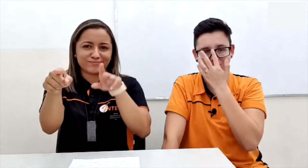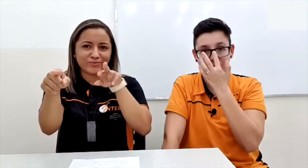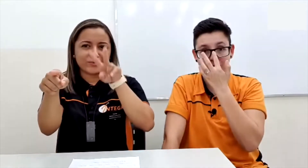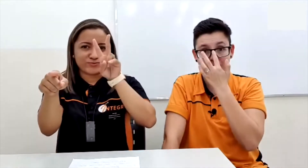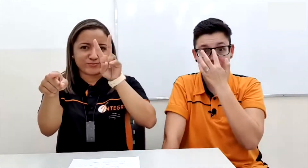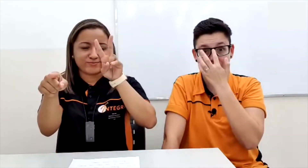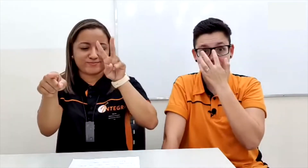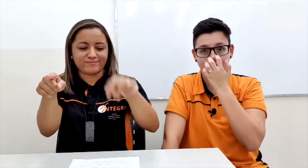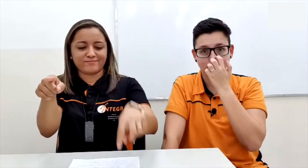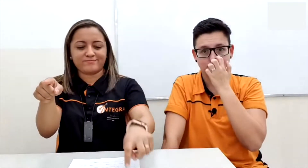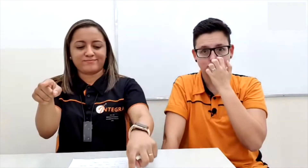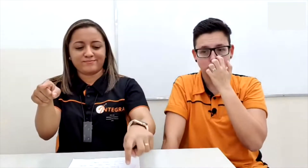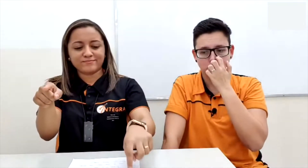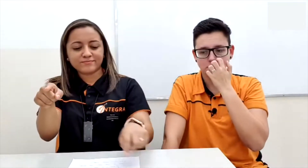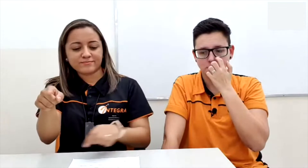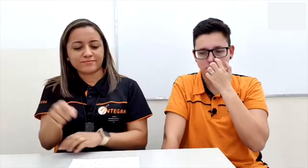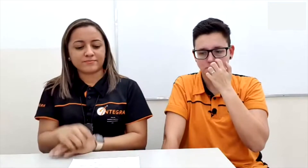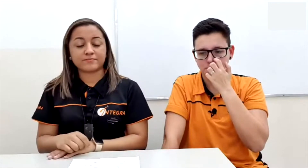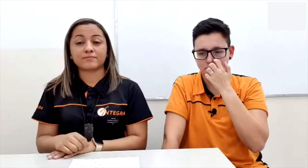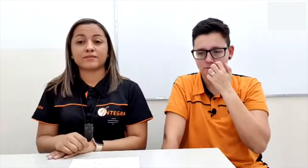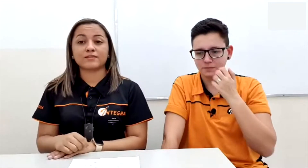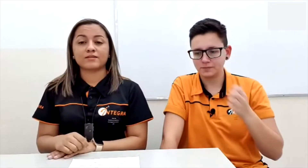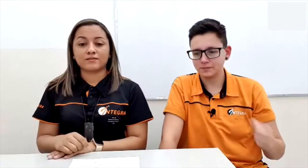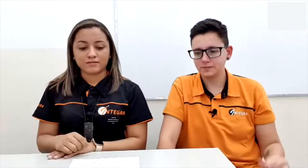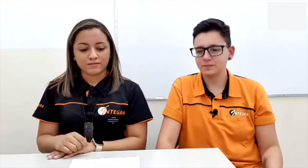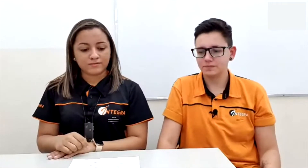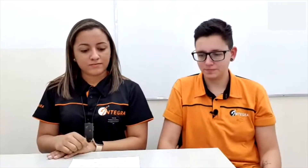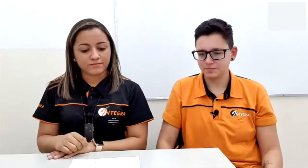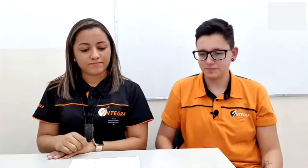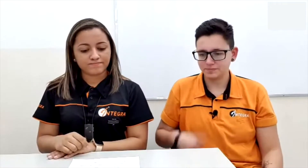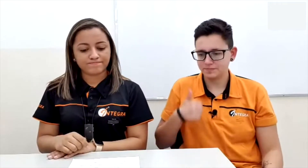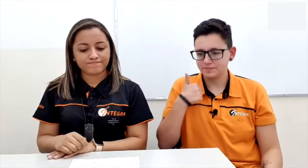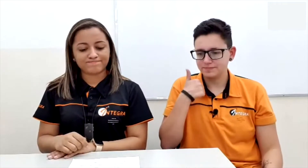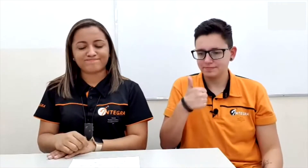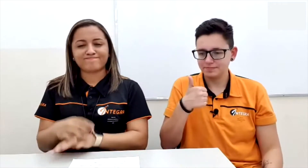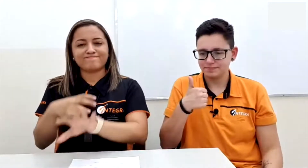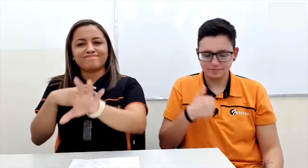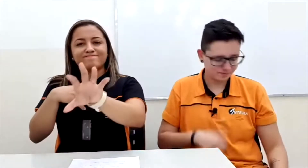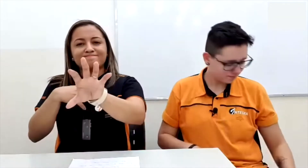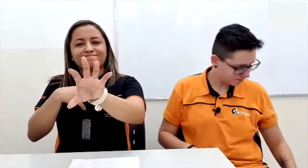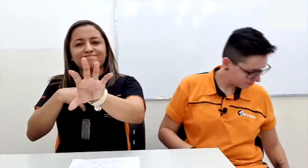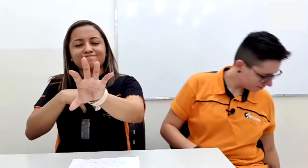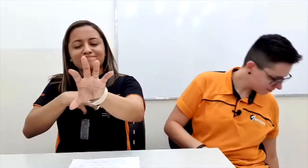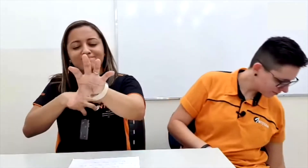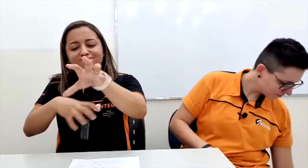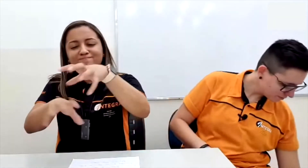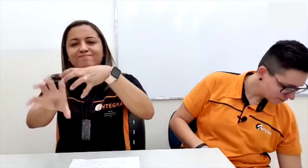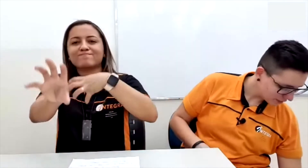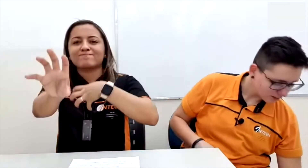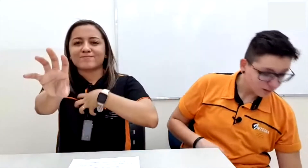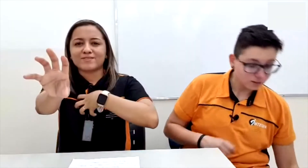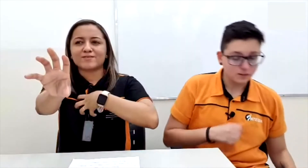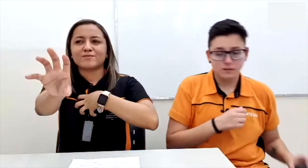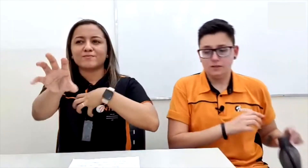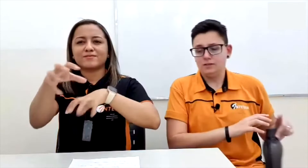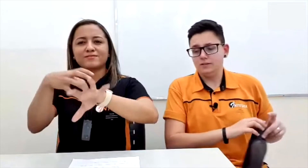Carinho, tá? São os 2 primeiros sinais, carinho e sentimento, que usa para